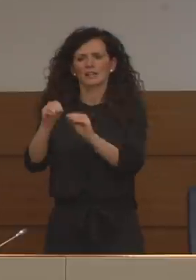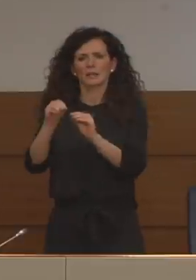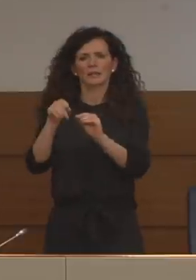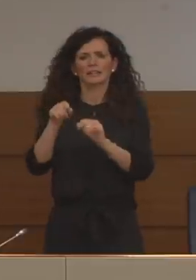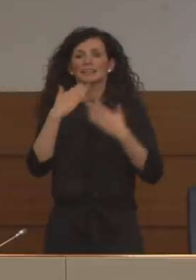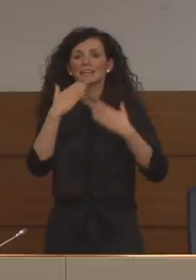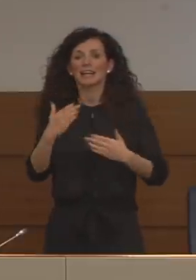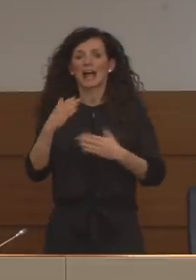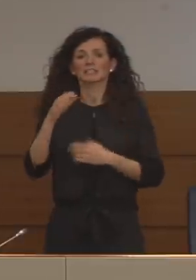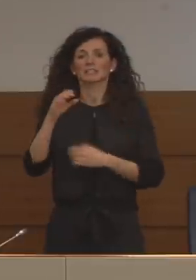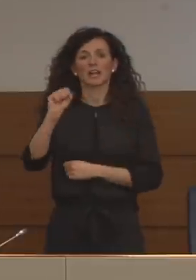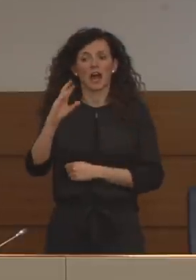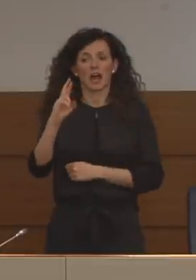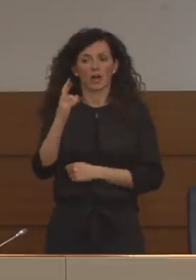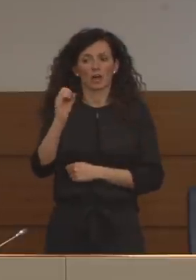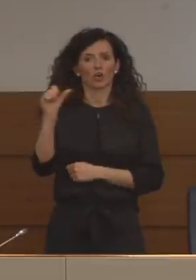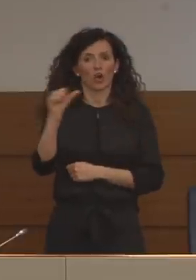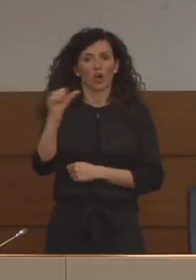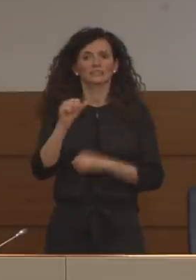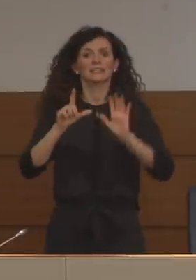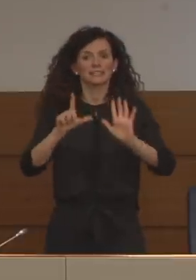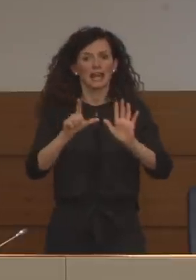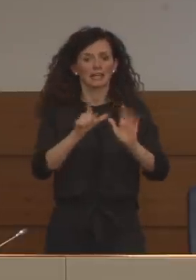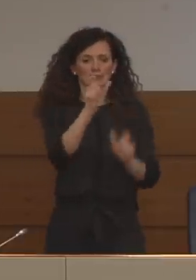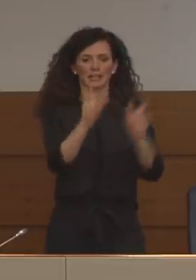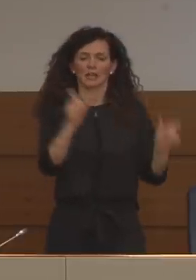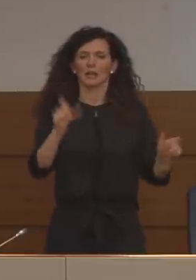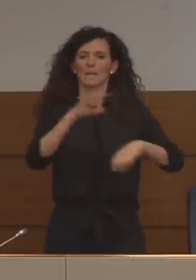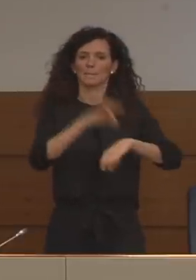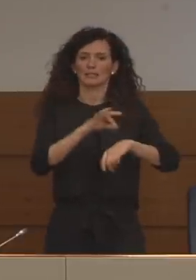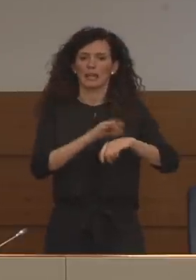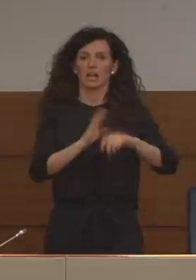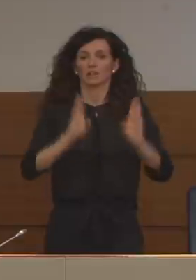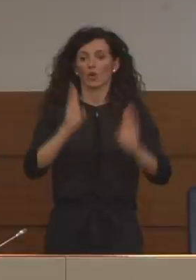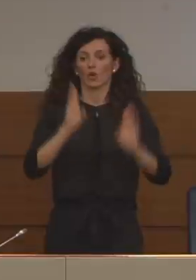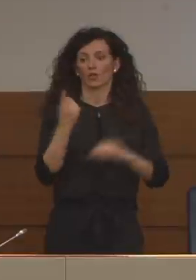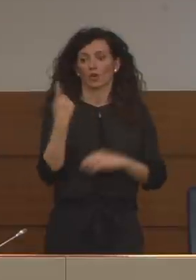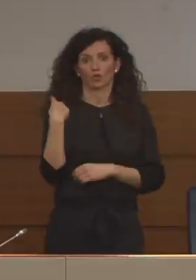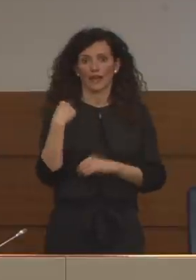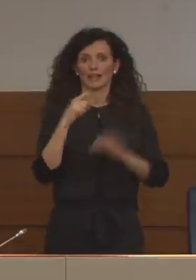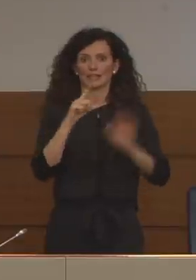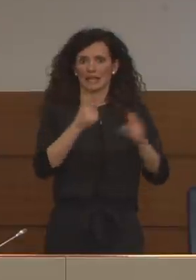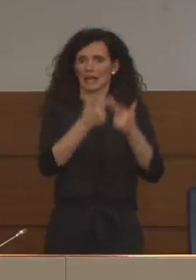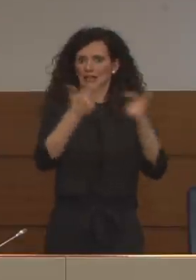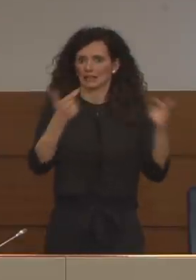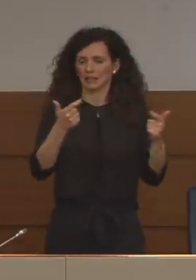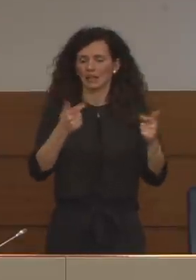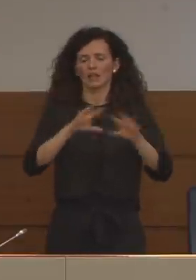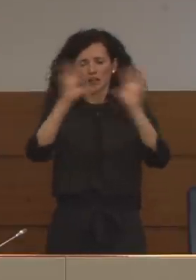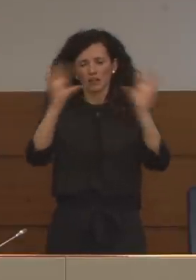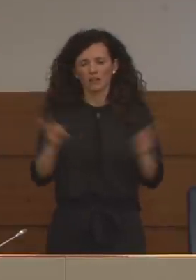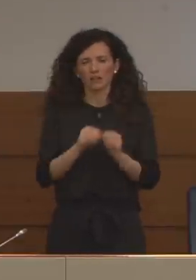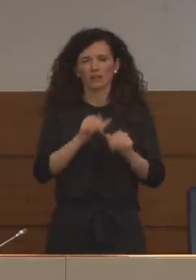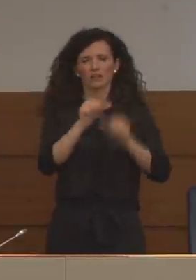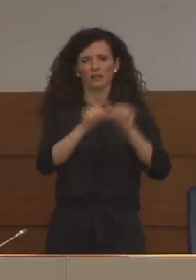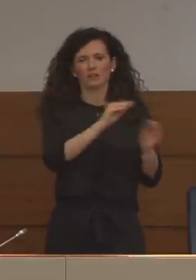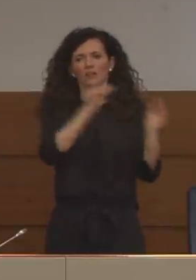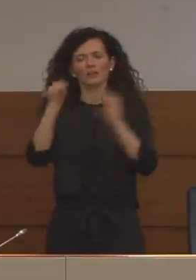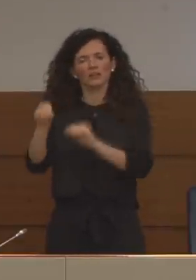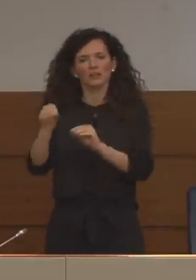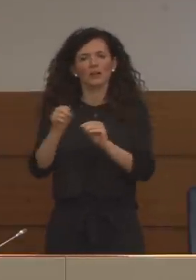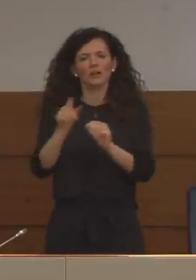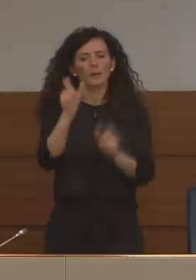di sette pazienti in più rispetto a ieri quindi il totale ai pazienti trasferiti con la cross